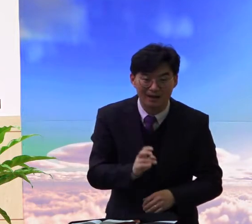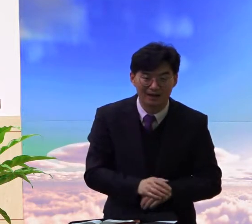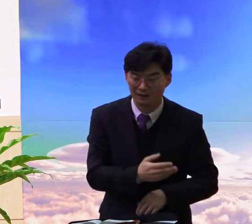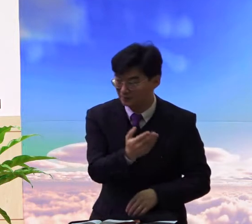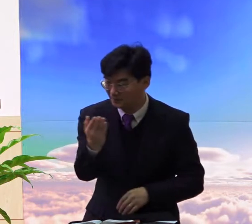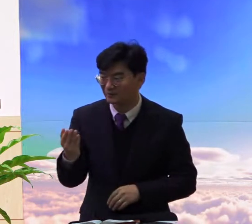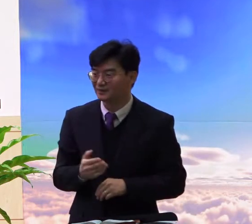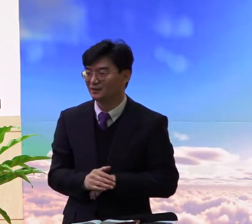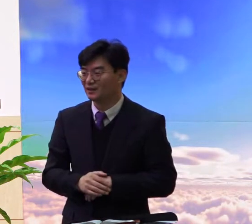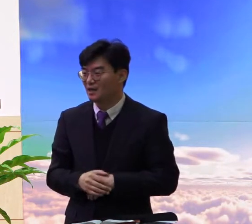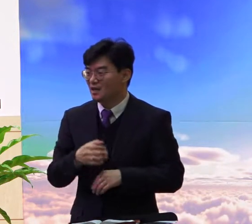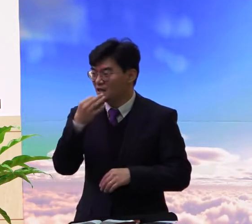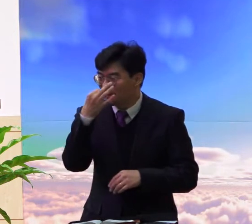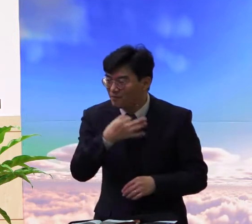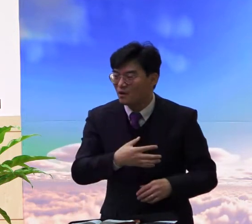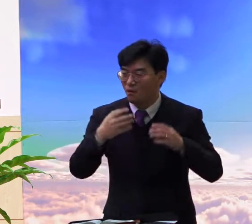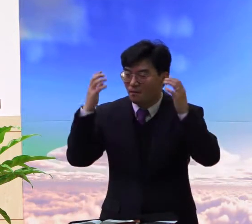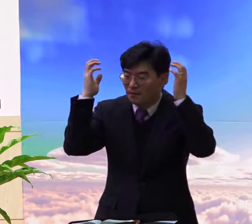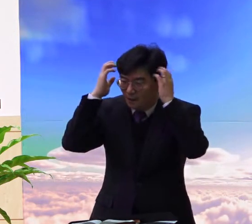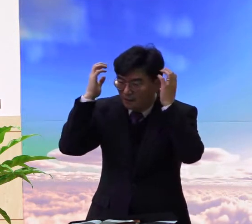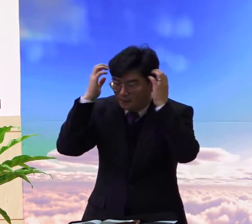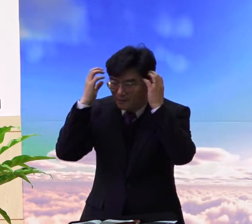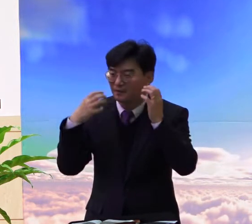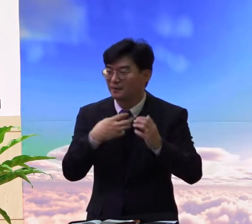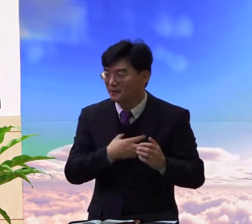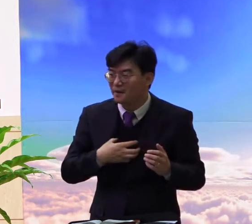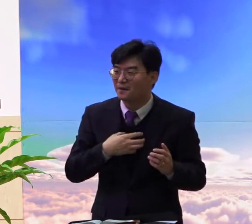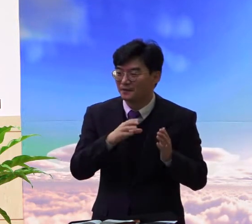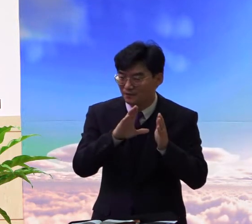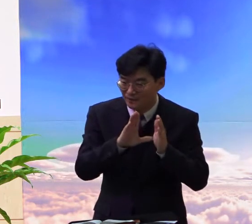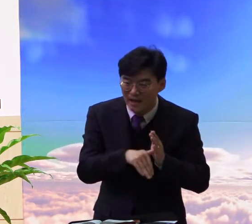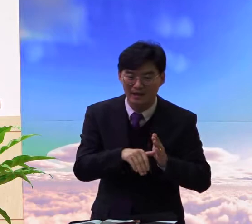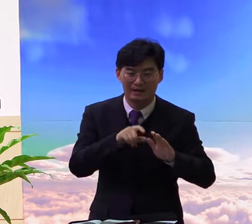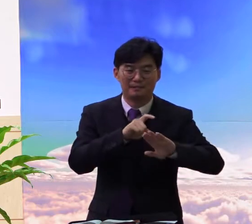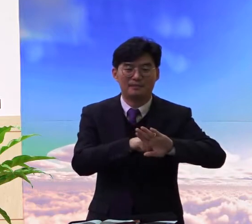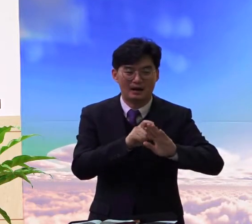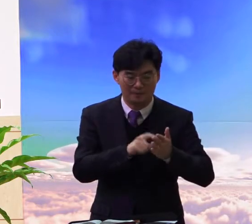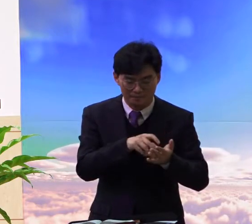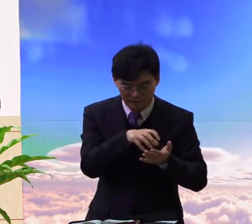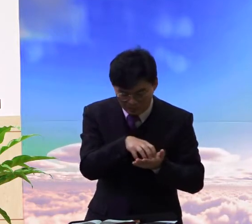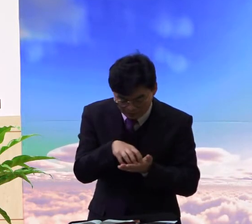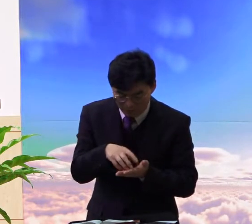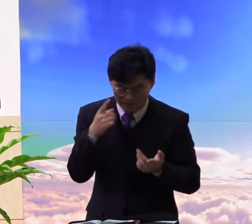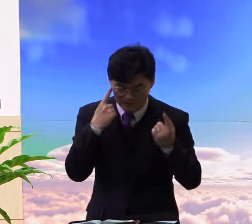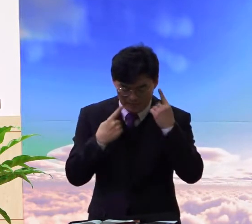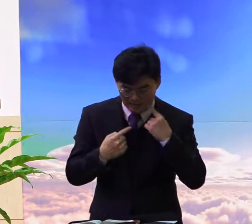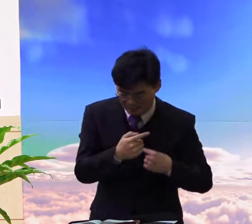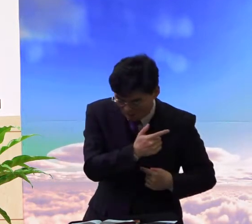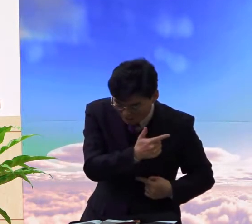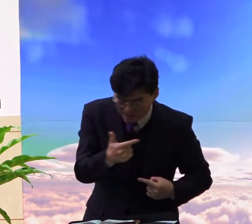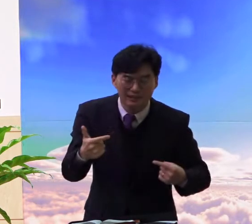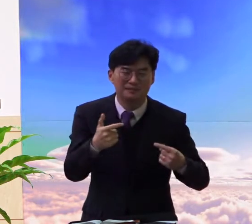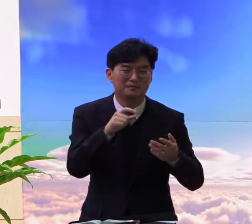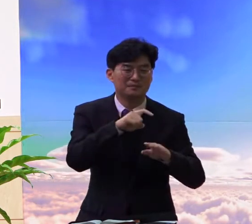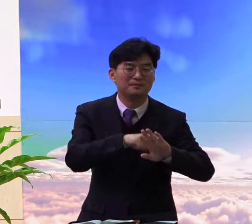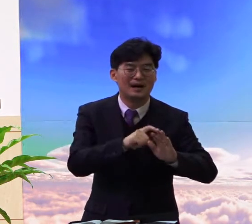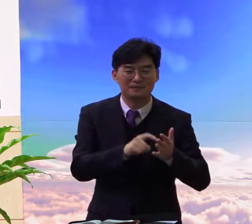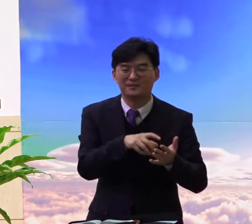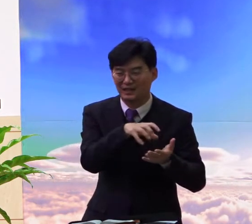그 고통스러운 심령으로 주님께로 나아가십시오. 상한 마음, 참담한